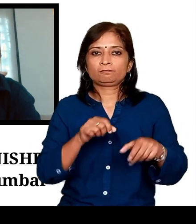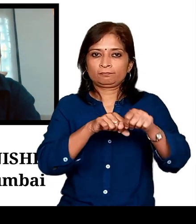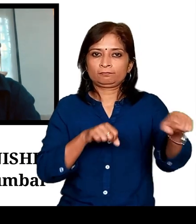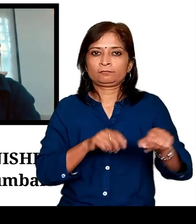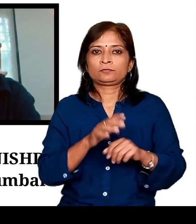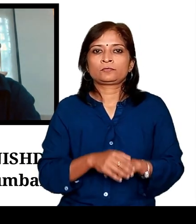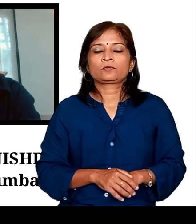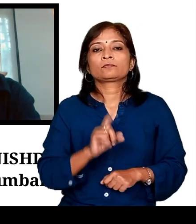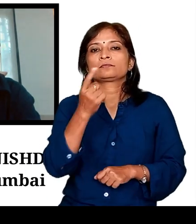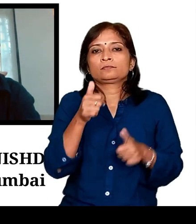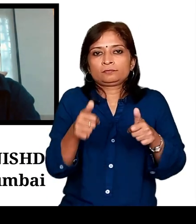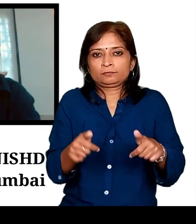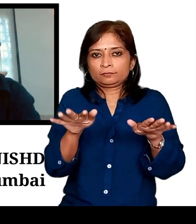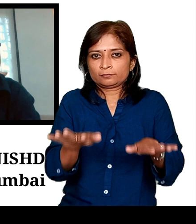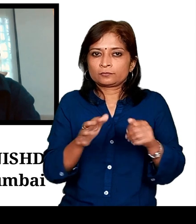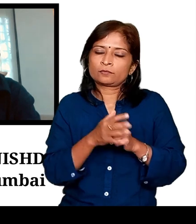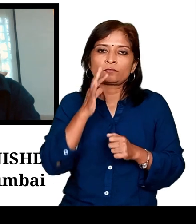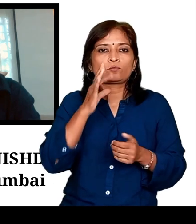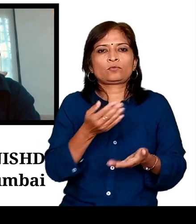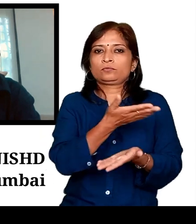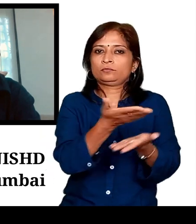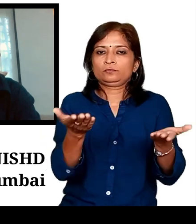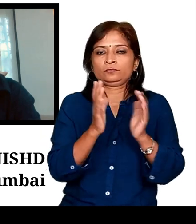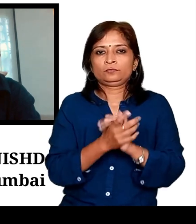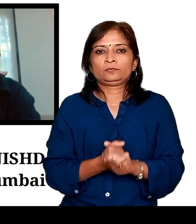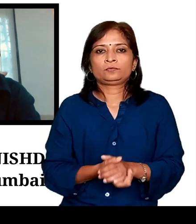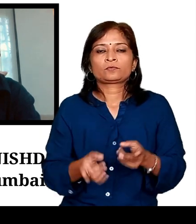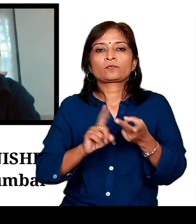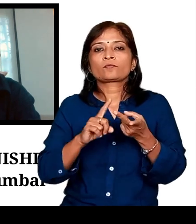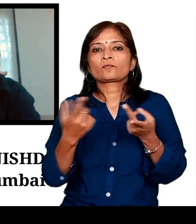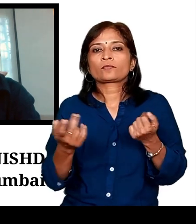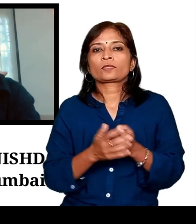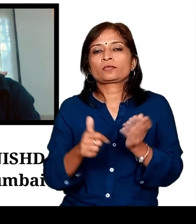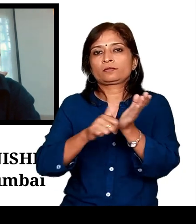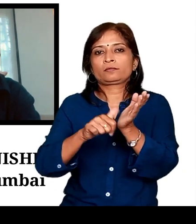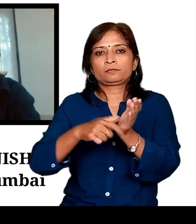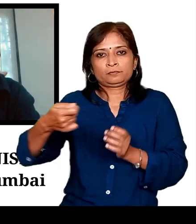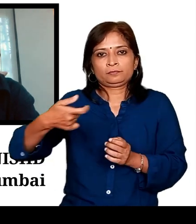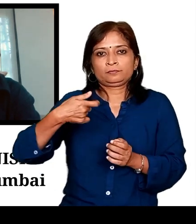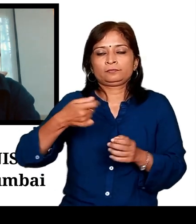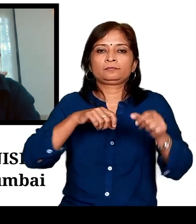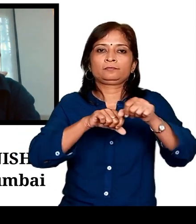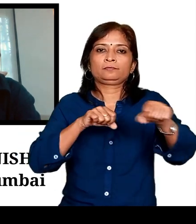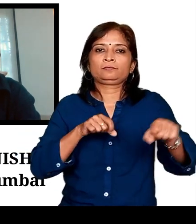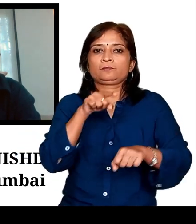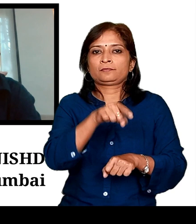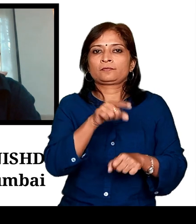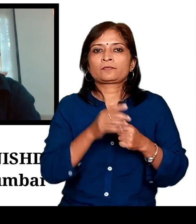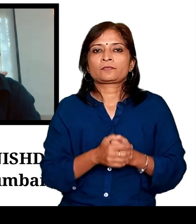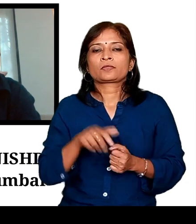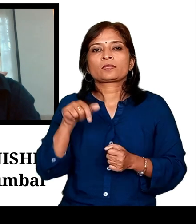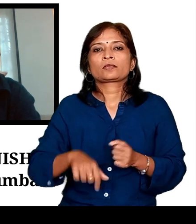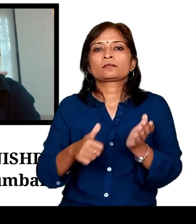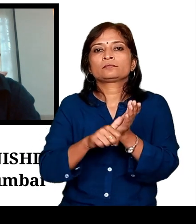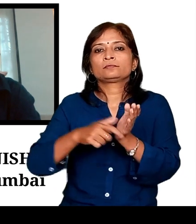हैं, ये आधार कार्ड होता है, वो तो मैंडेटरी है सबके लिए, उसी के साथ में इनकम सर्टिफिकेट होता है।